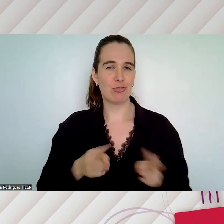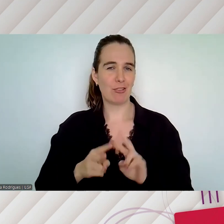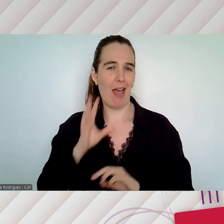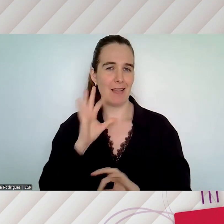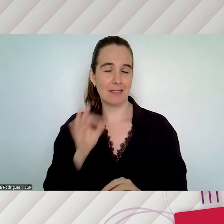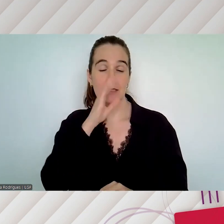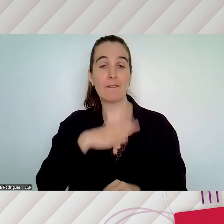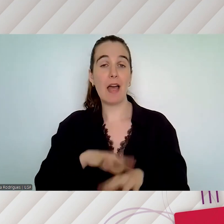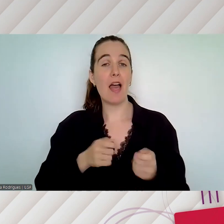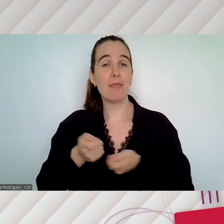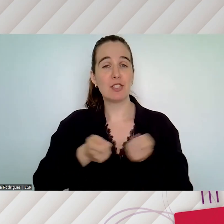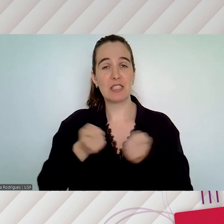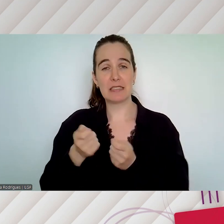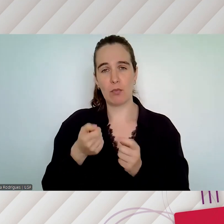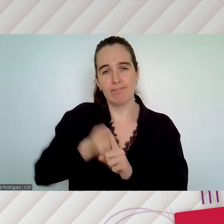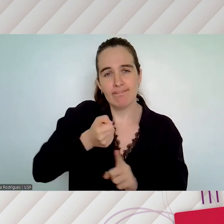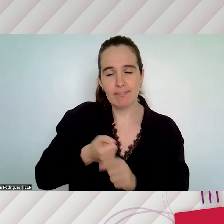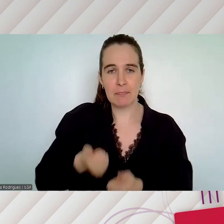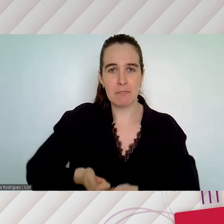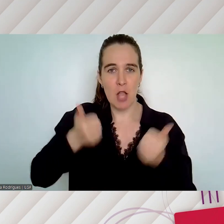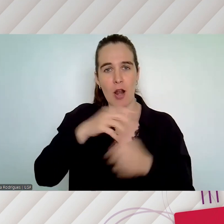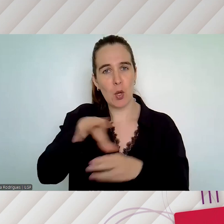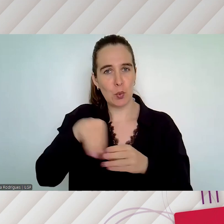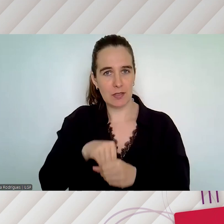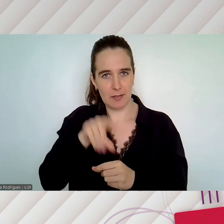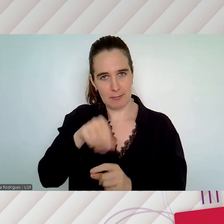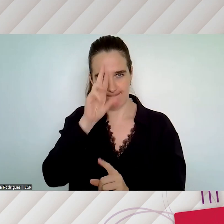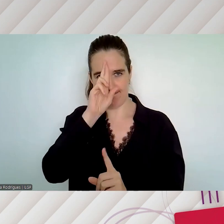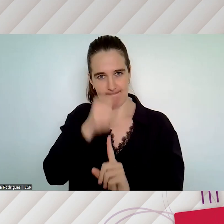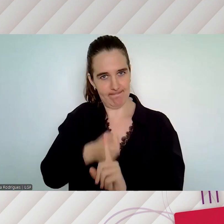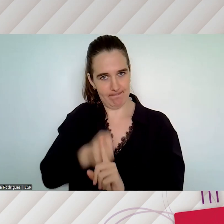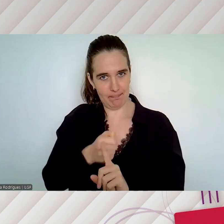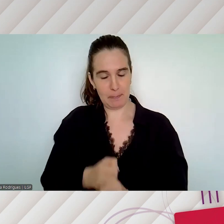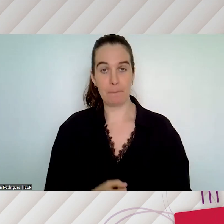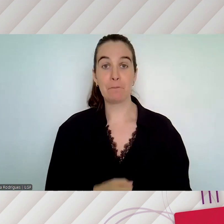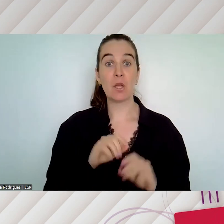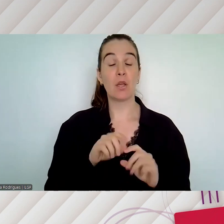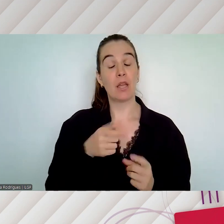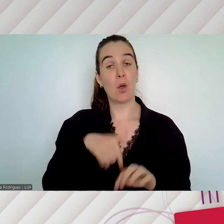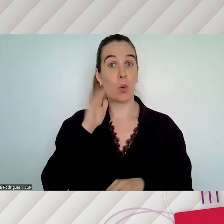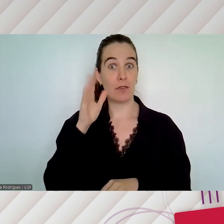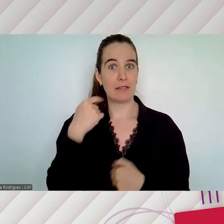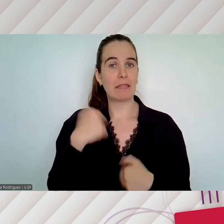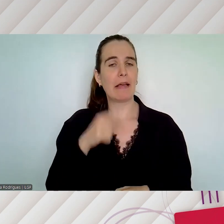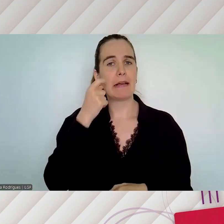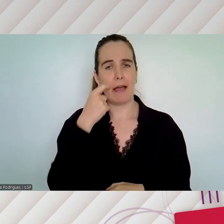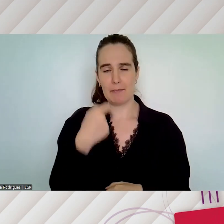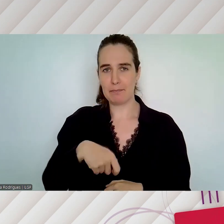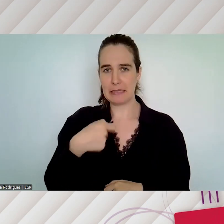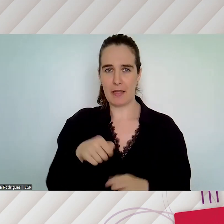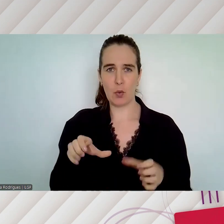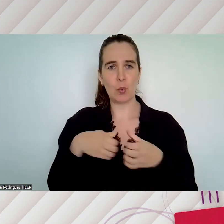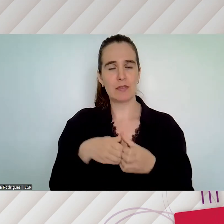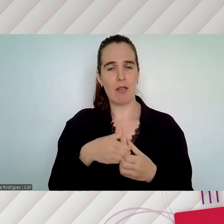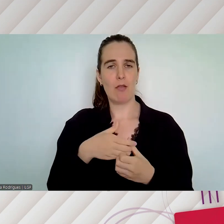eficiente, inclusiva e resiliente. Este webinar contará com a participação de Luísa Neto, Presidente do Conselho Diretivo